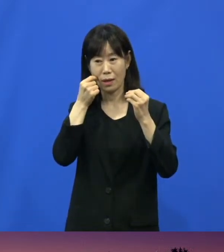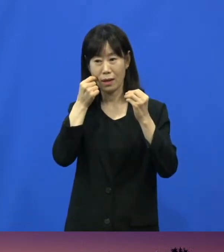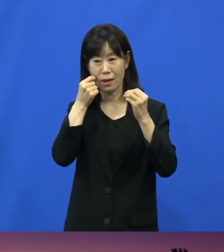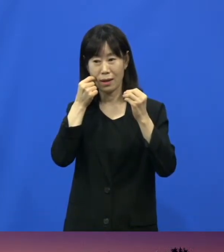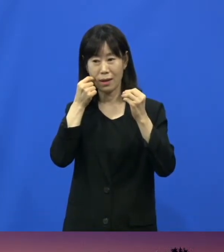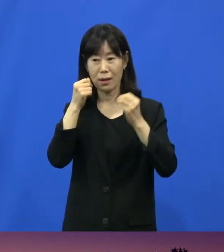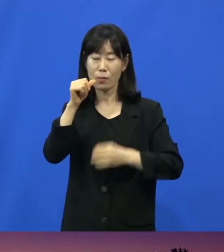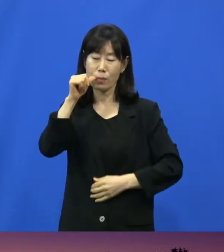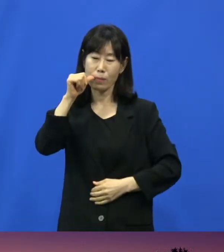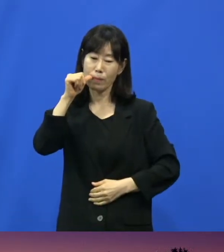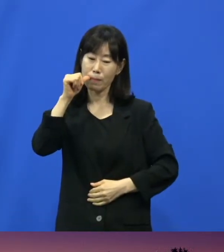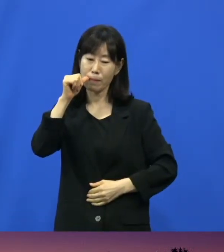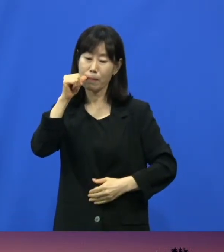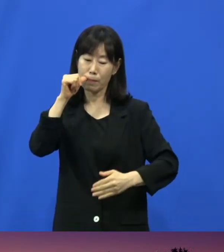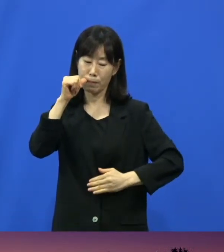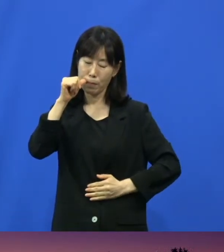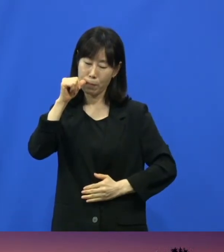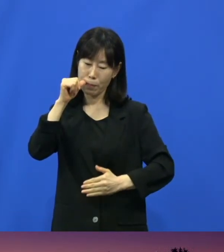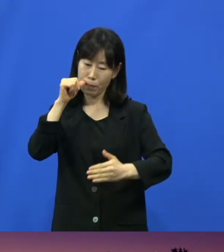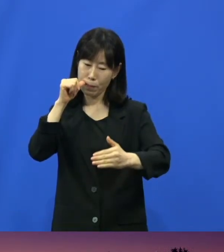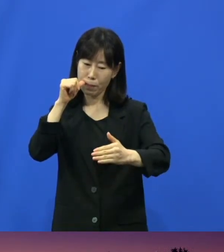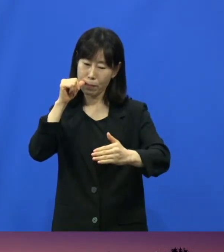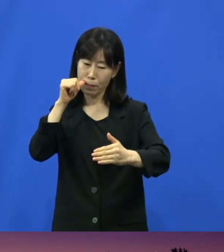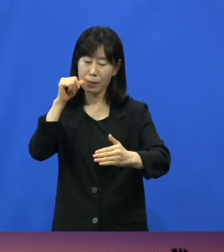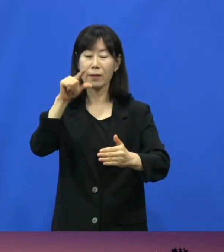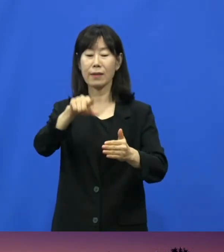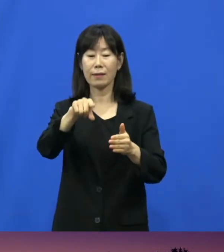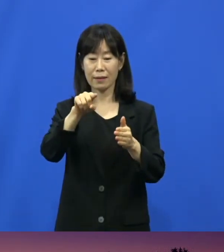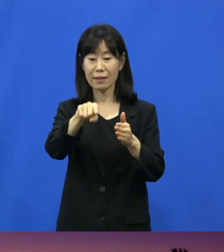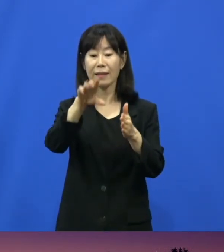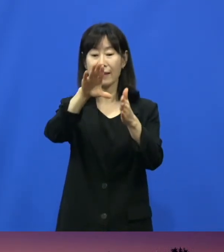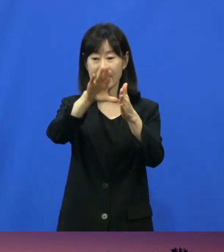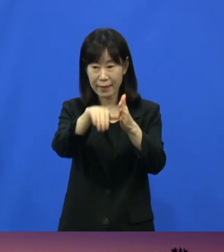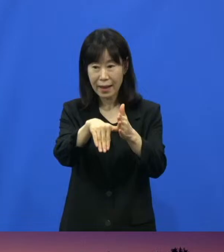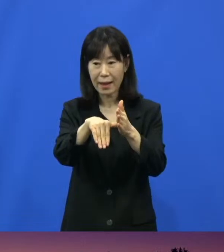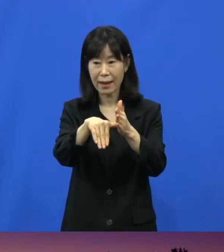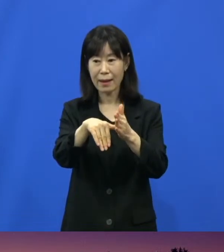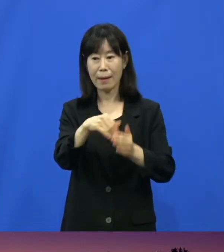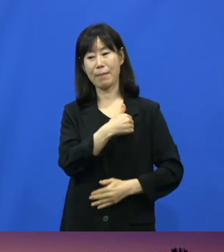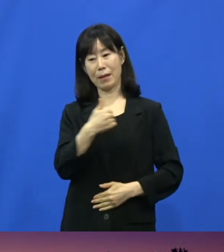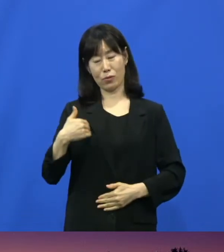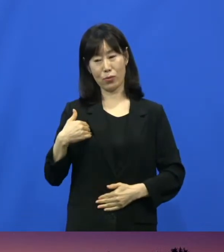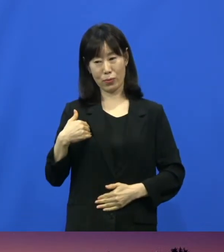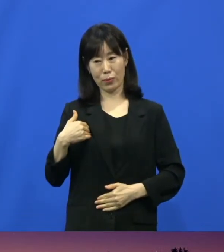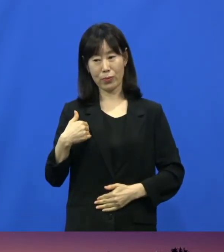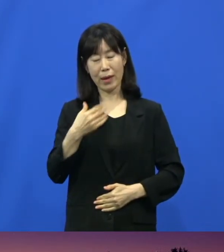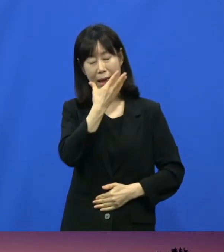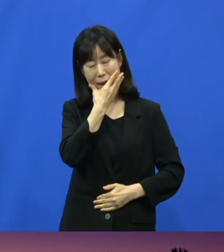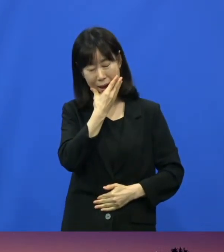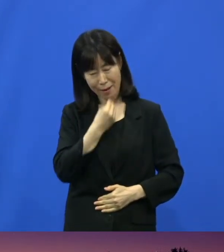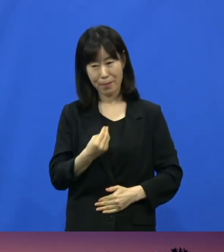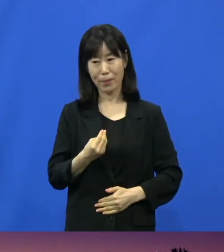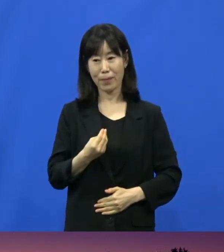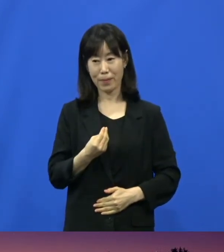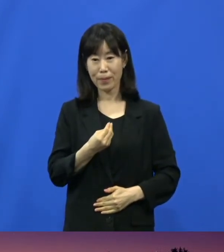그러나 충분히 젖을 먹은 아이, 그 젖을 뗀 그 모습은 행복 그 자체예요.